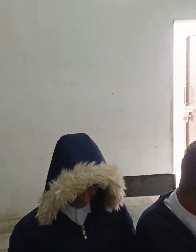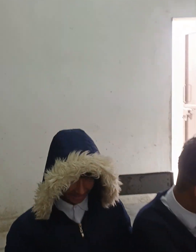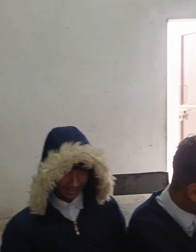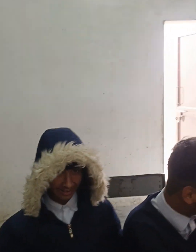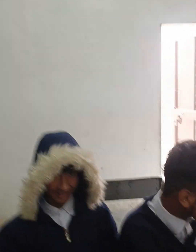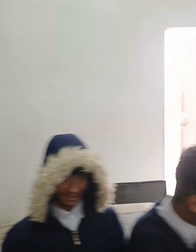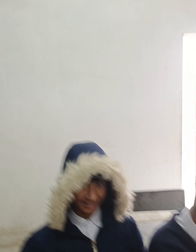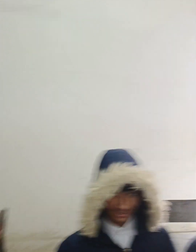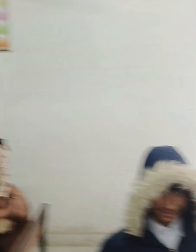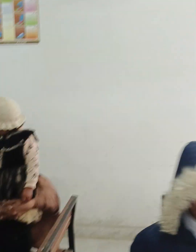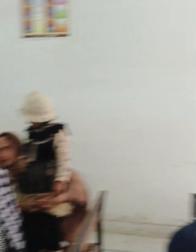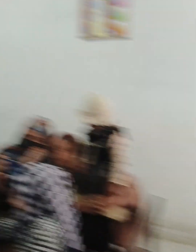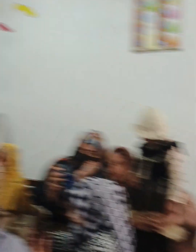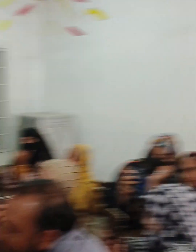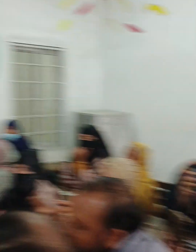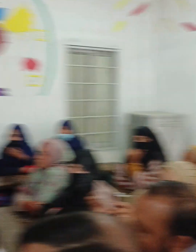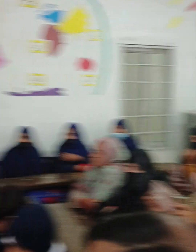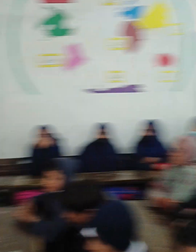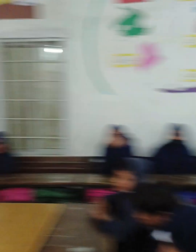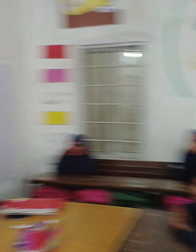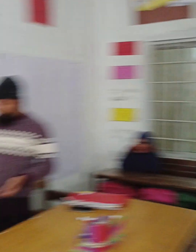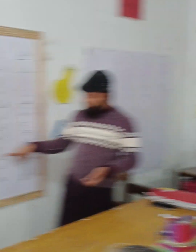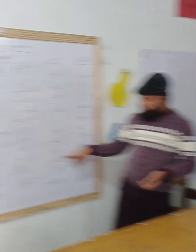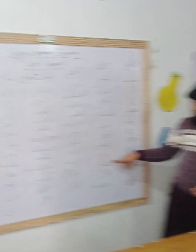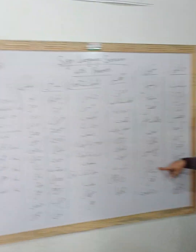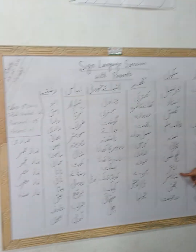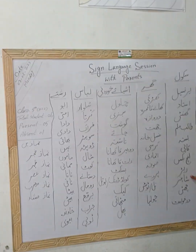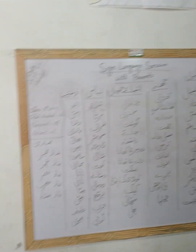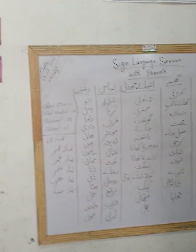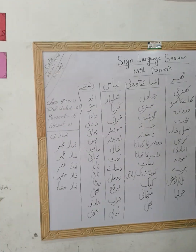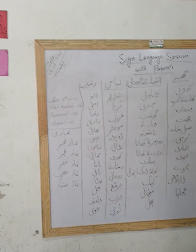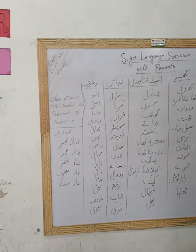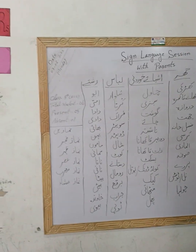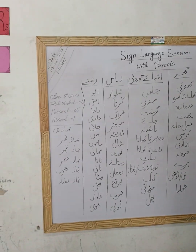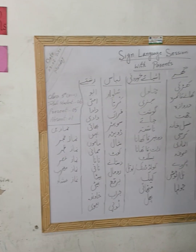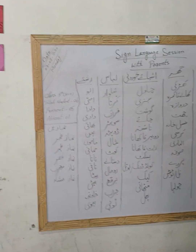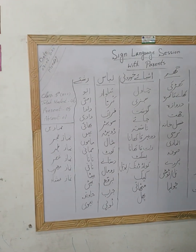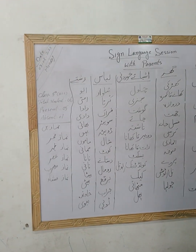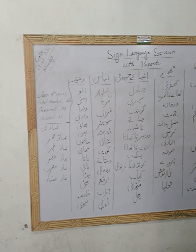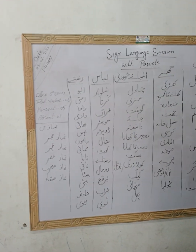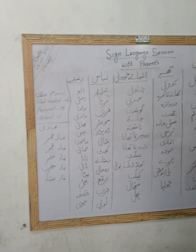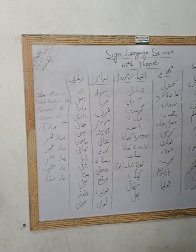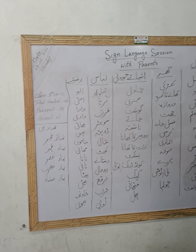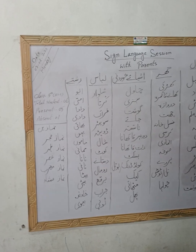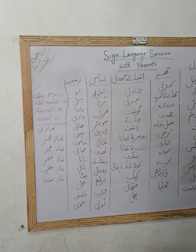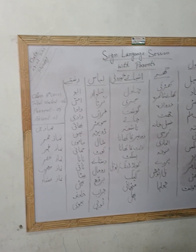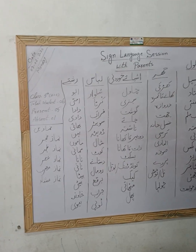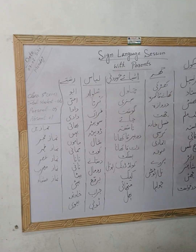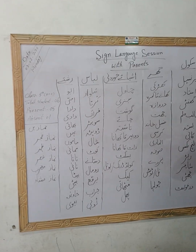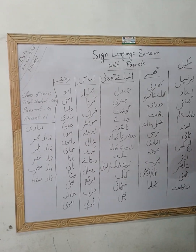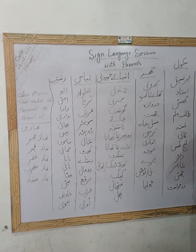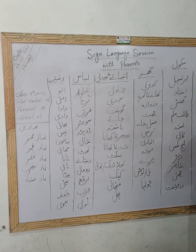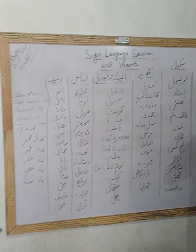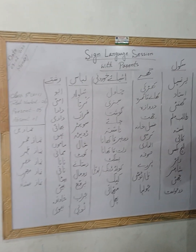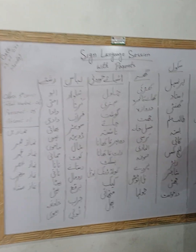रेस करना है, ठीक है। इस तरह ये शॉर्पनर है, शॉर्पनर का ये 3 फिंगर बना के ऐसे रख के इसको ऐसे आपने घुमाना है जैसे